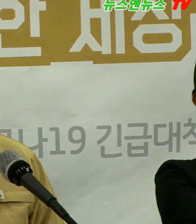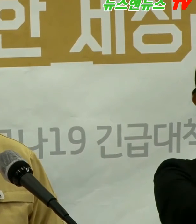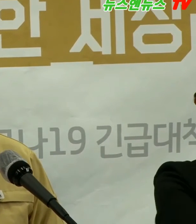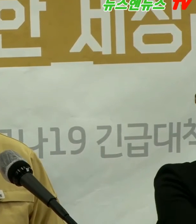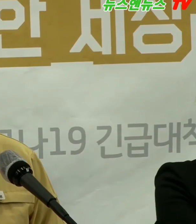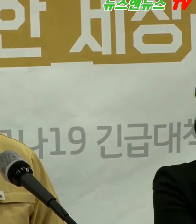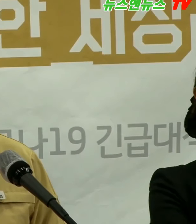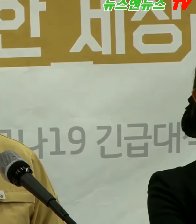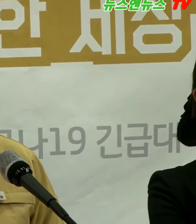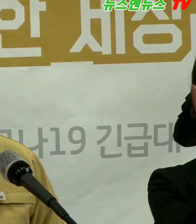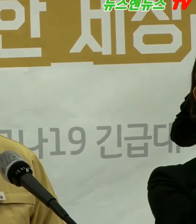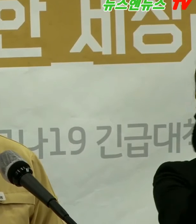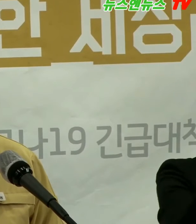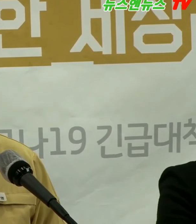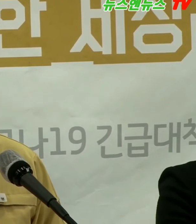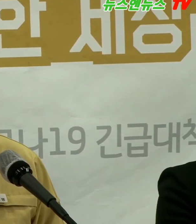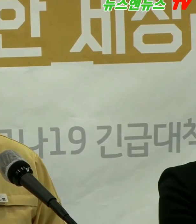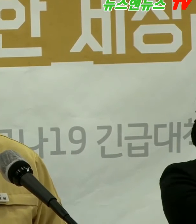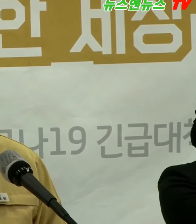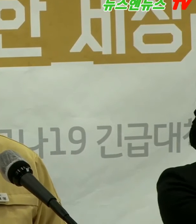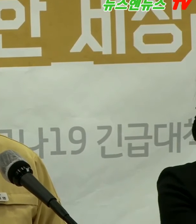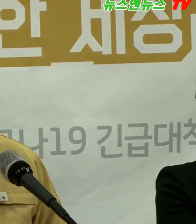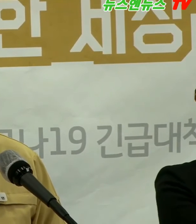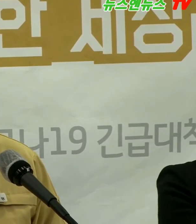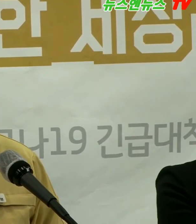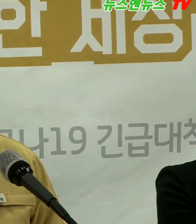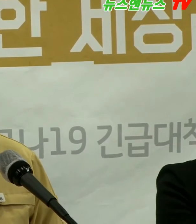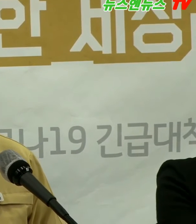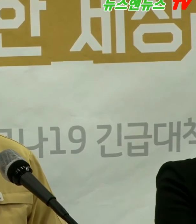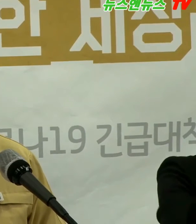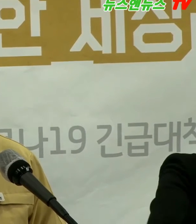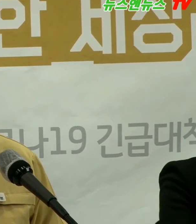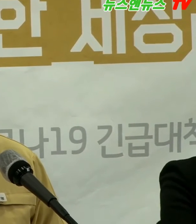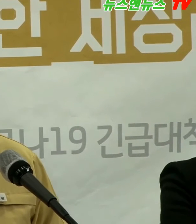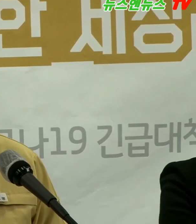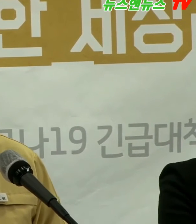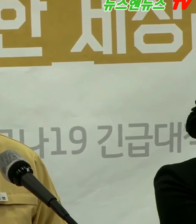연락처 같은 최소 사항과 출입 시간 등을 기록해야 합니다.